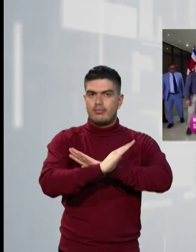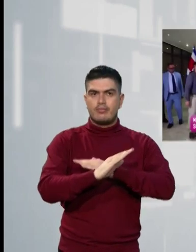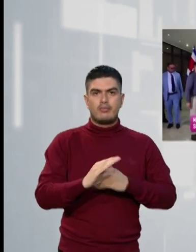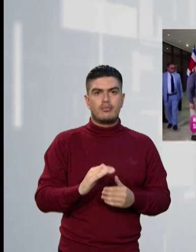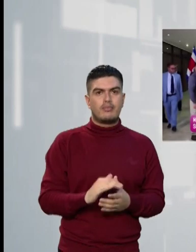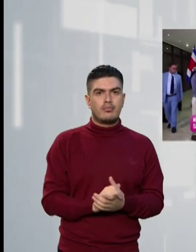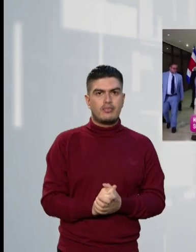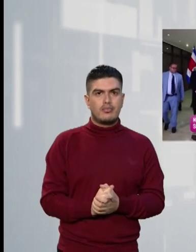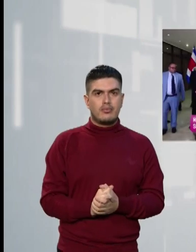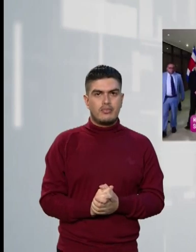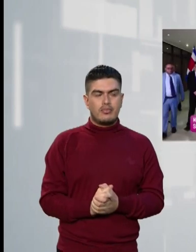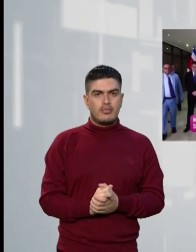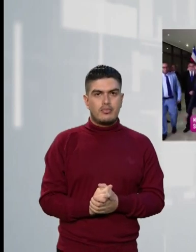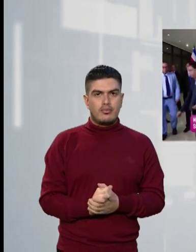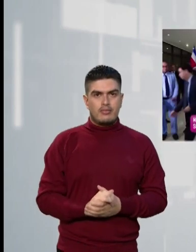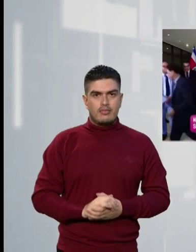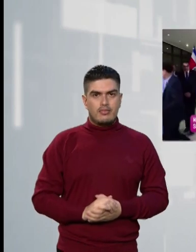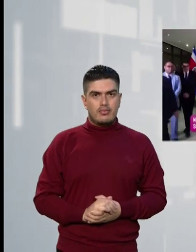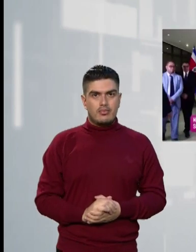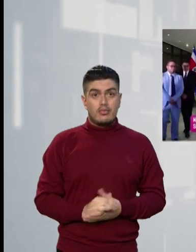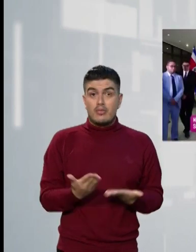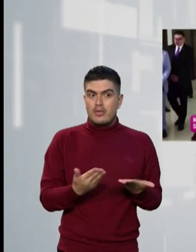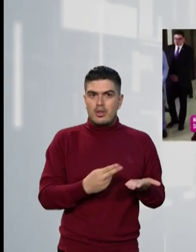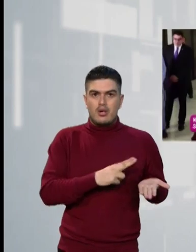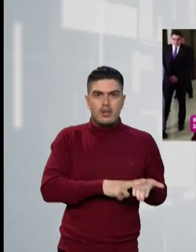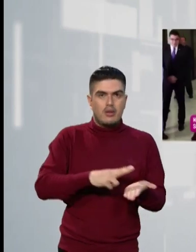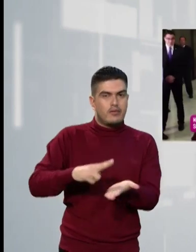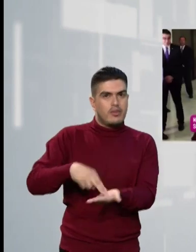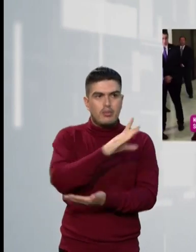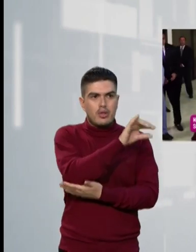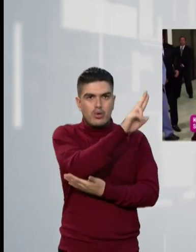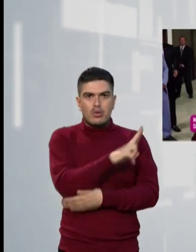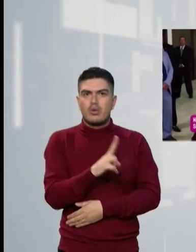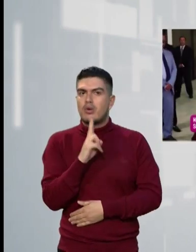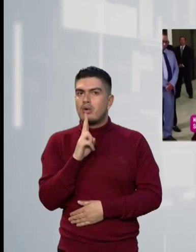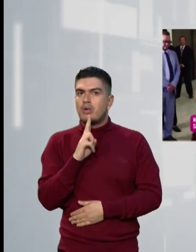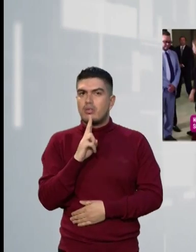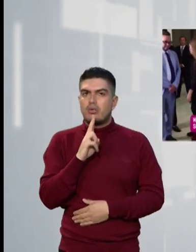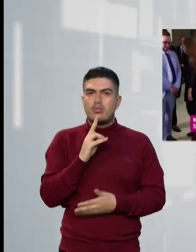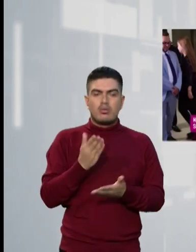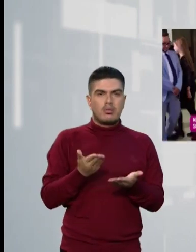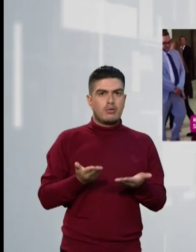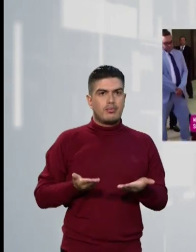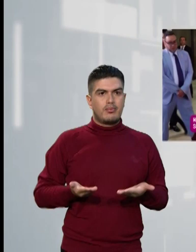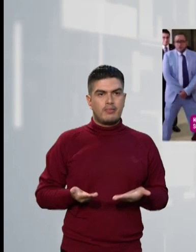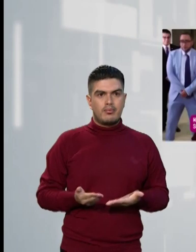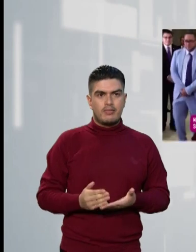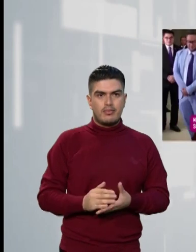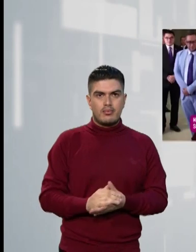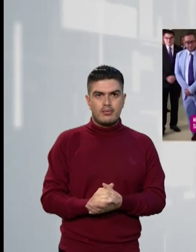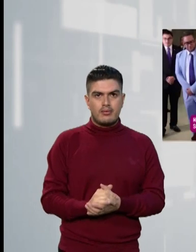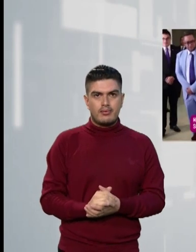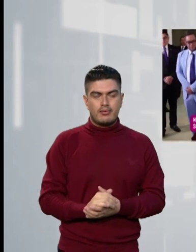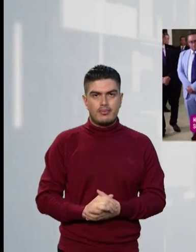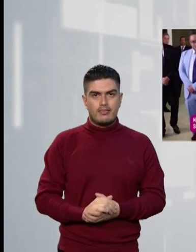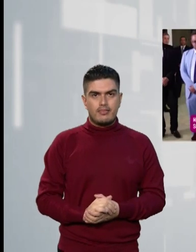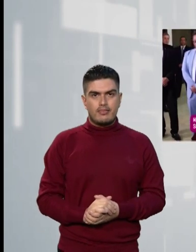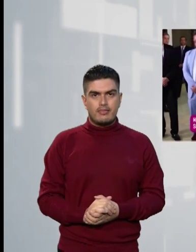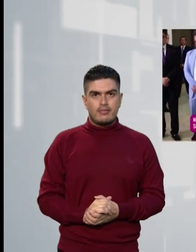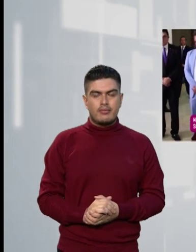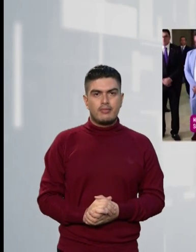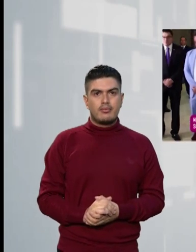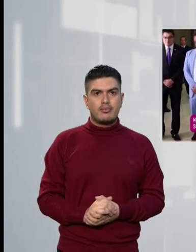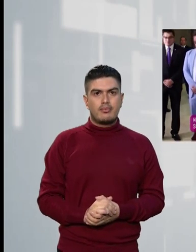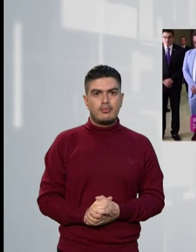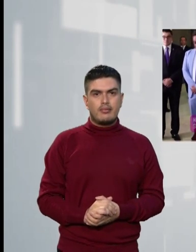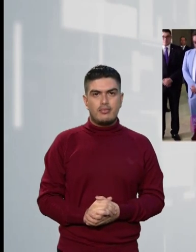entró en vigor este día luego de la firma de este convenio bilateral entre ambas naciones dejando establecido que transportistas y diplomáticos están exentos